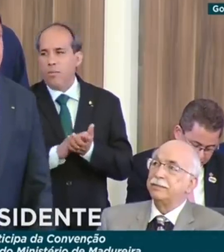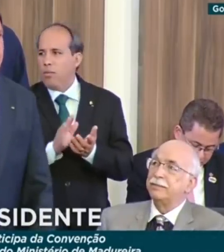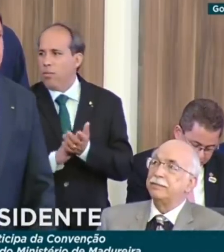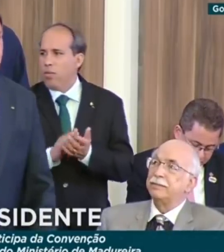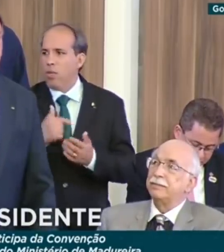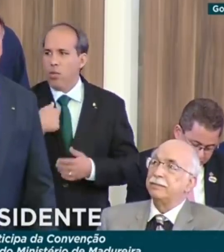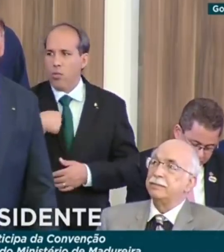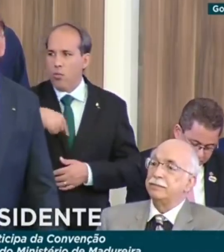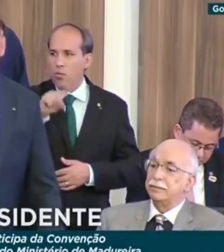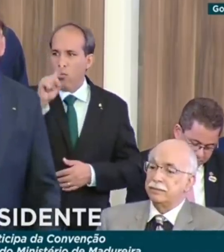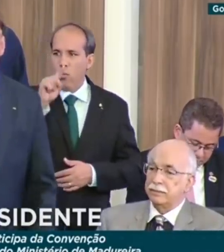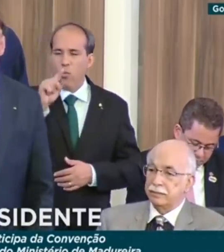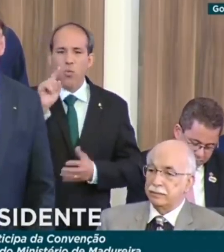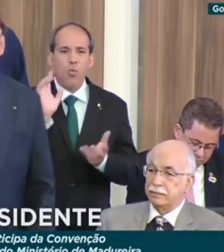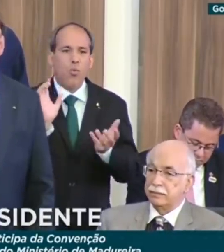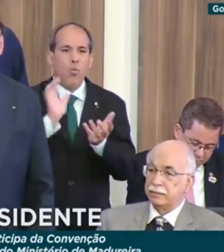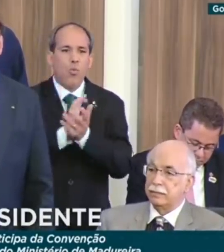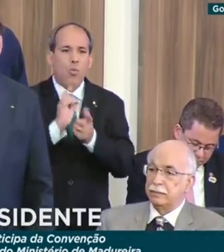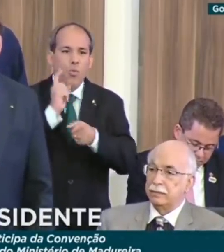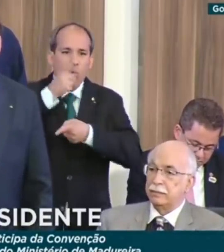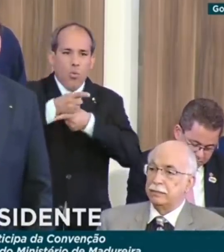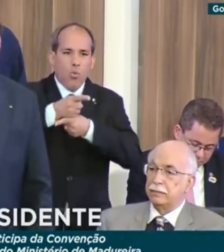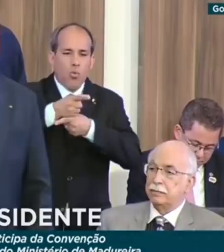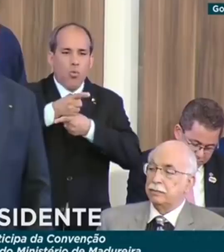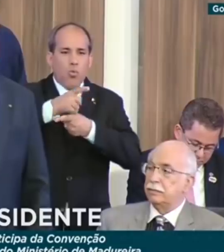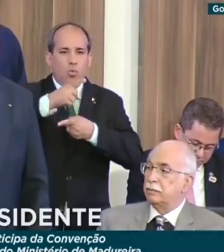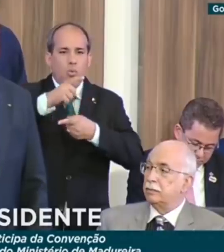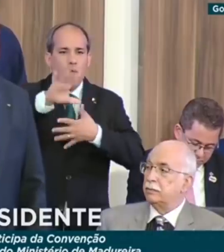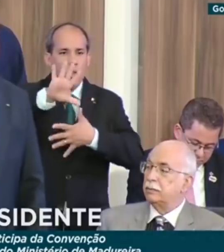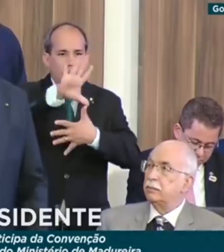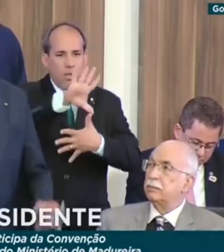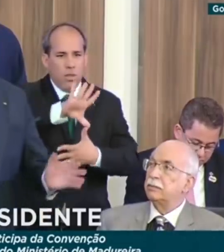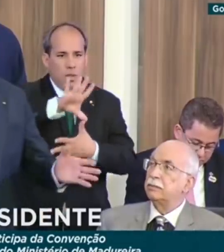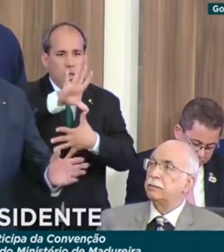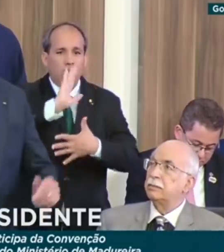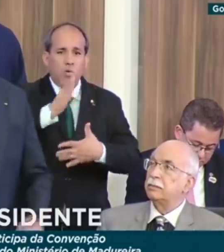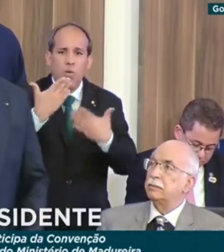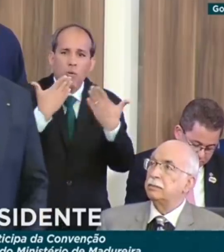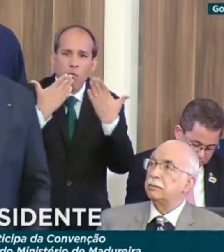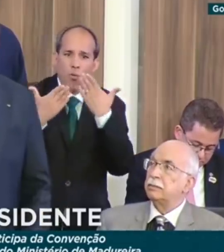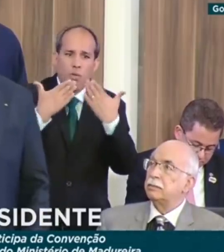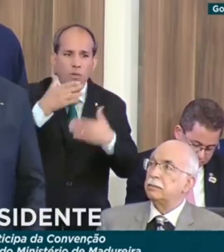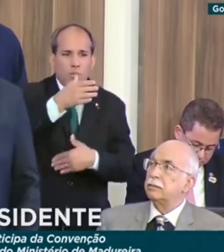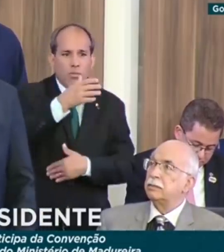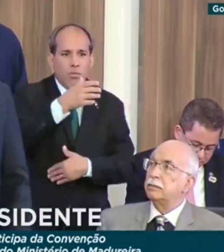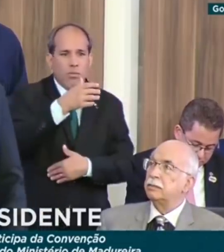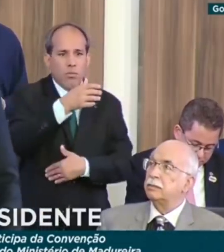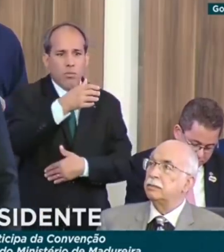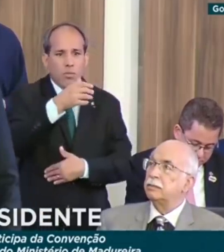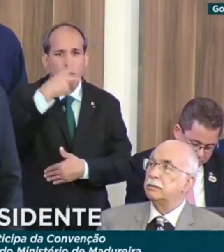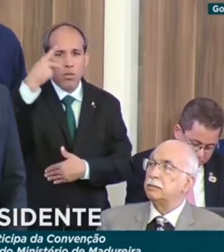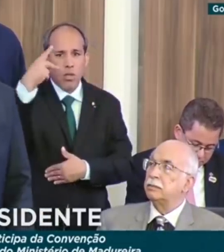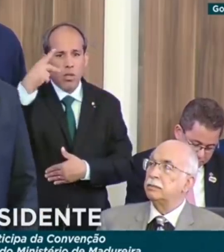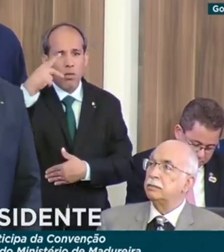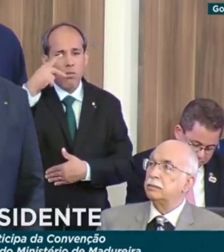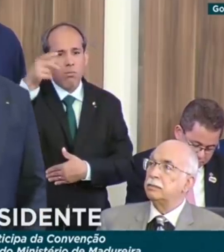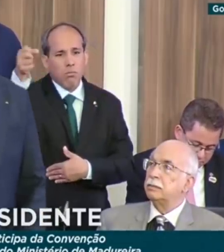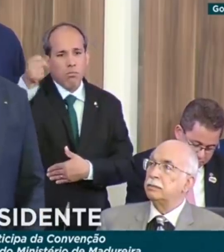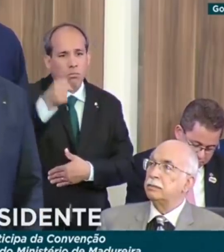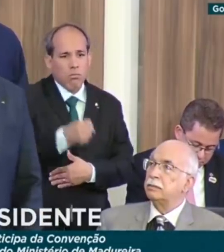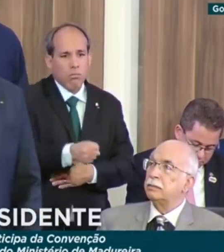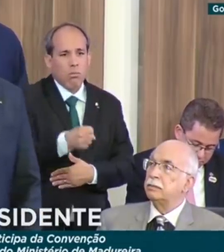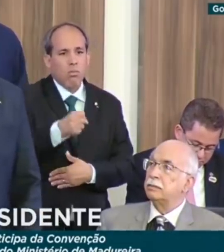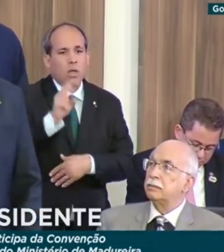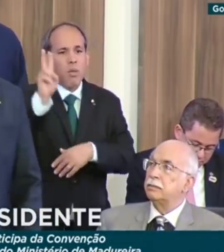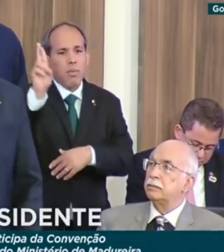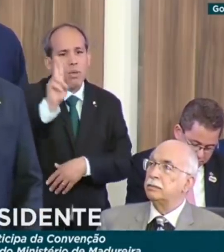Vou estar na cúpula das Américas, depois de conversar com o enviado especial do presidente Joe Biden, como